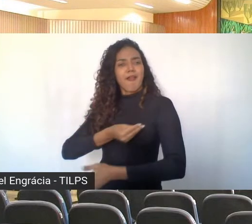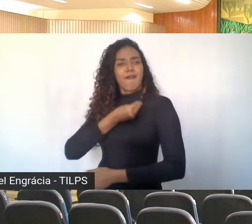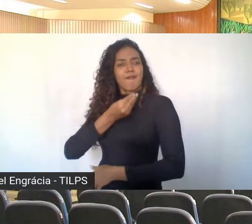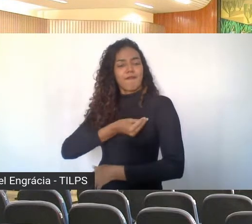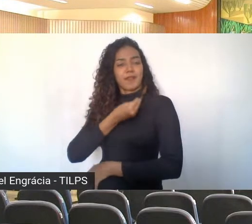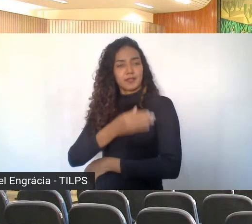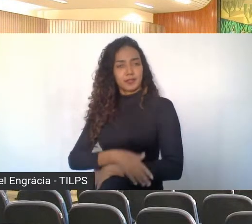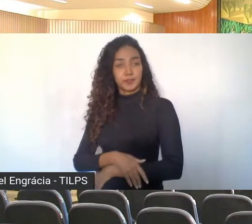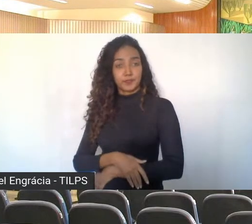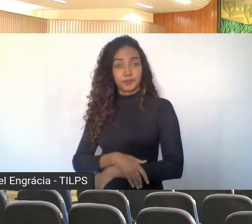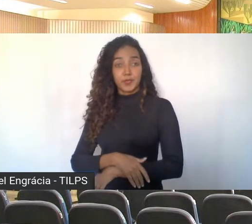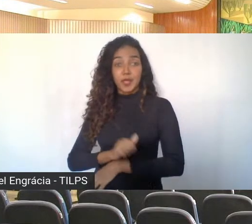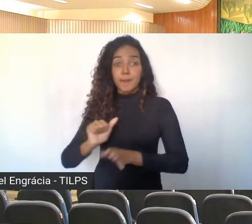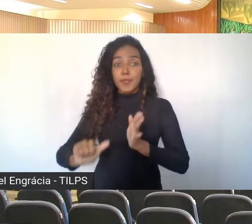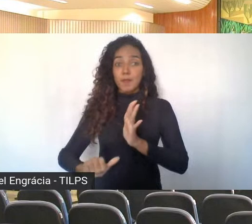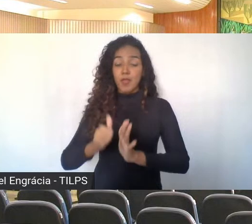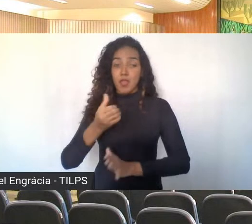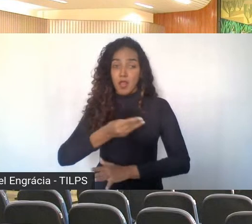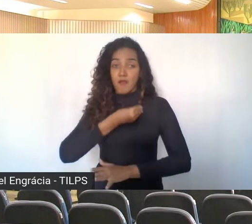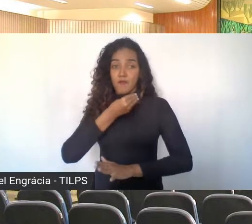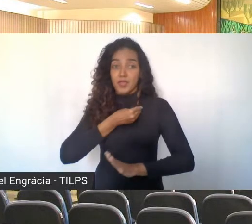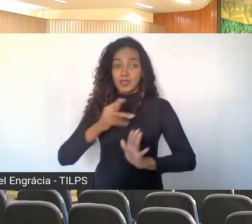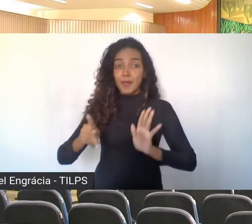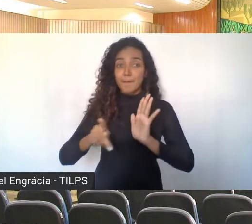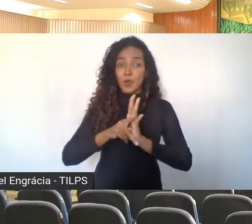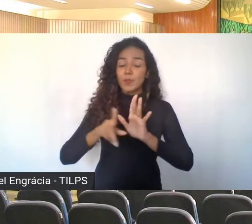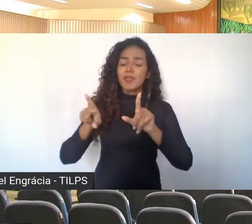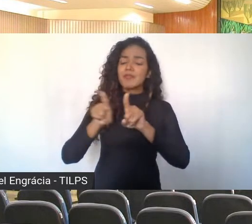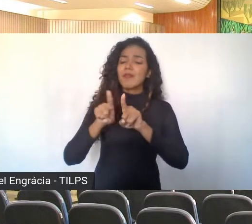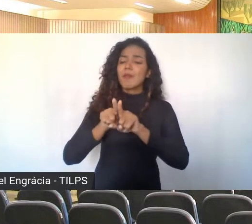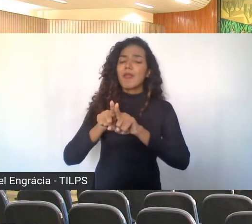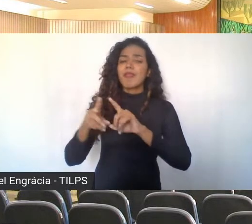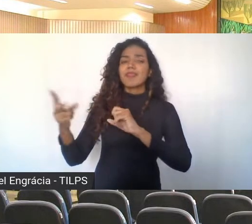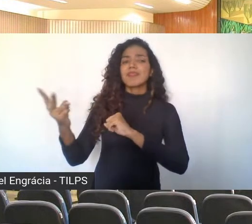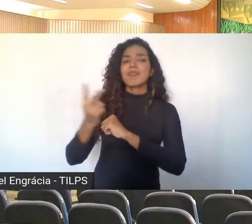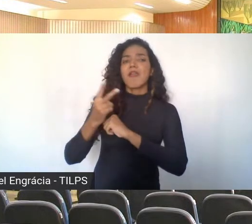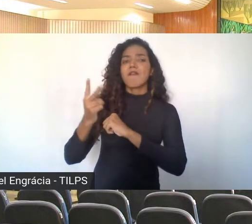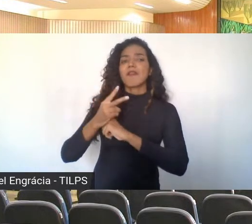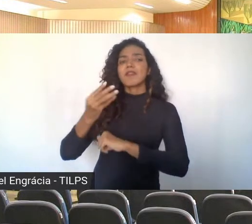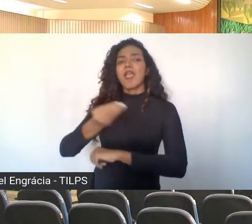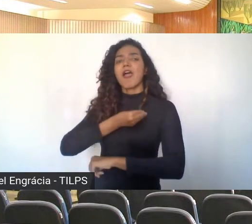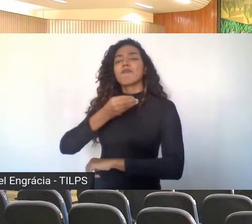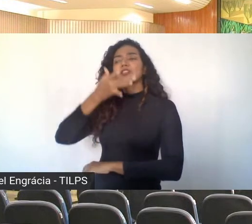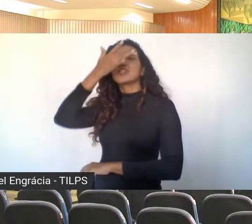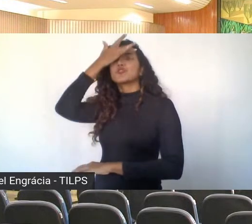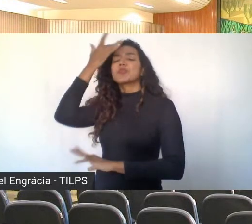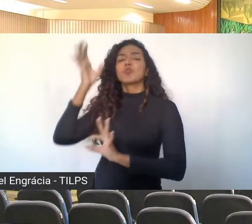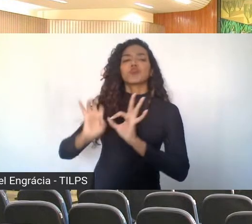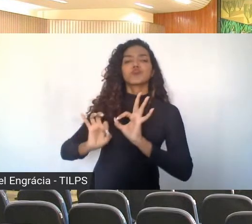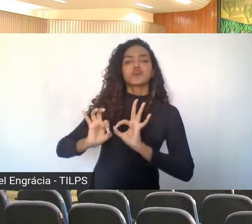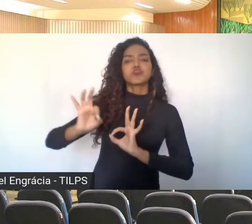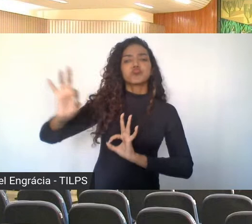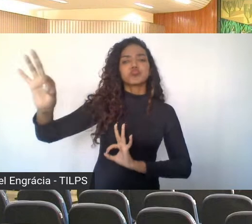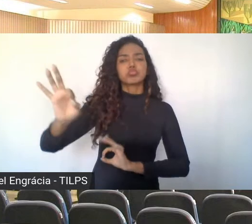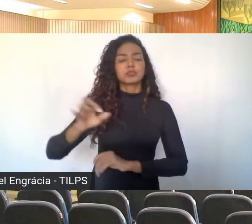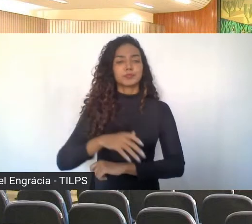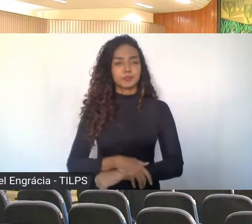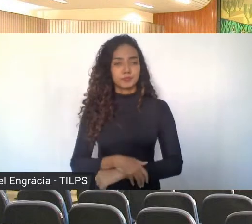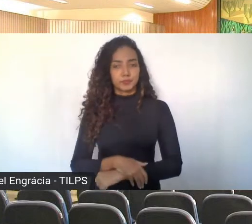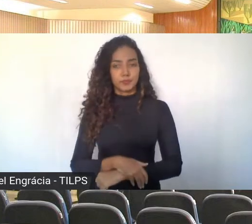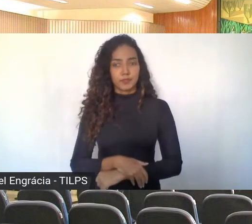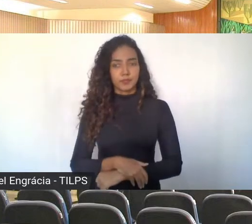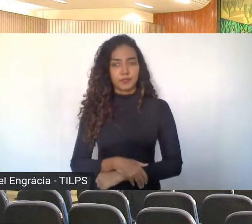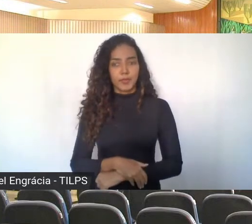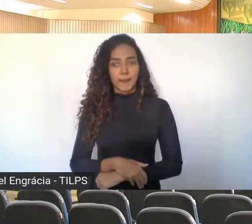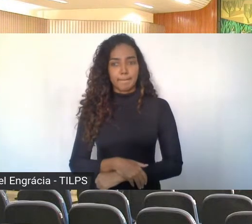vida, primeiramente, da vida de quem está longe. Então, o recado maior, a mensagem maior, na tarde